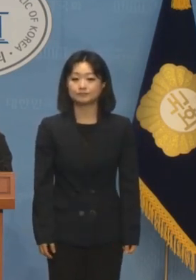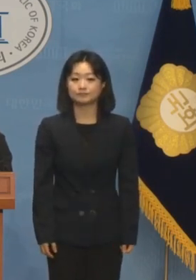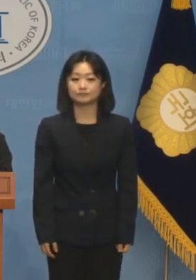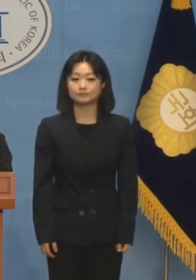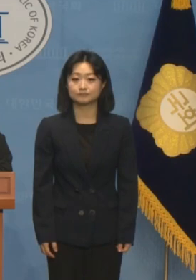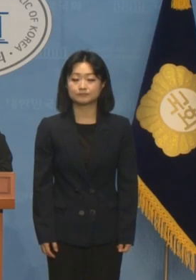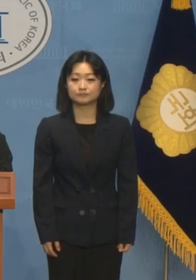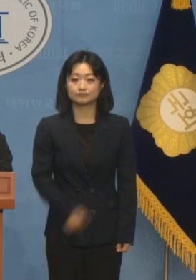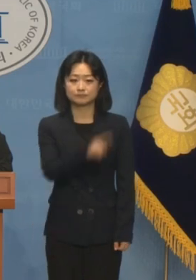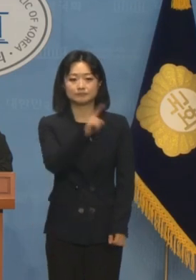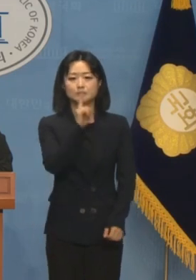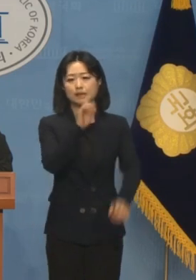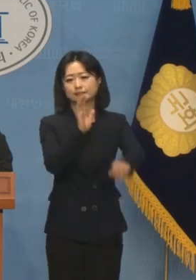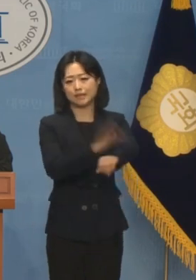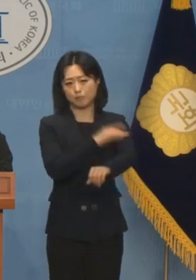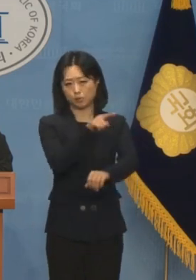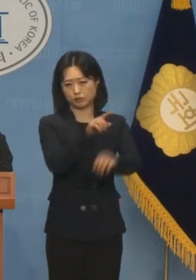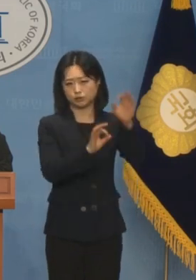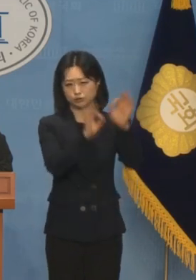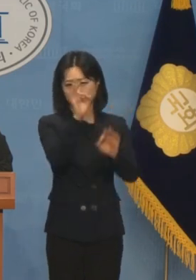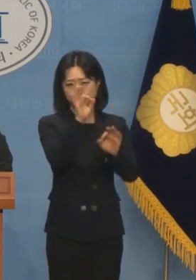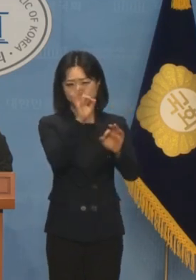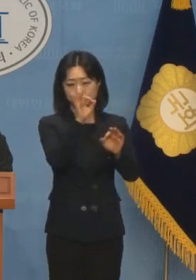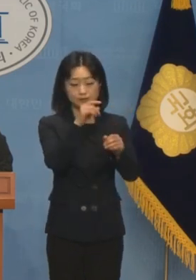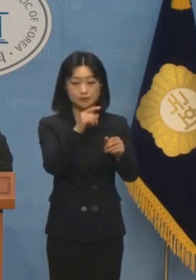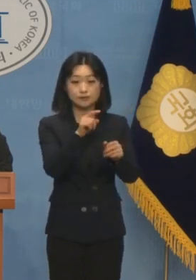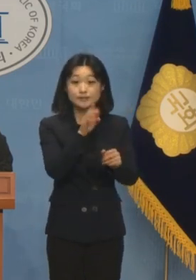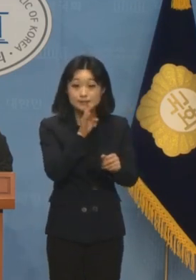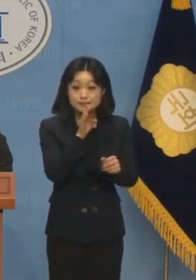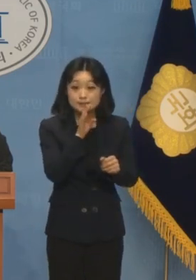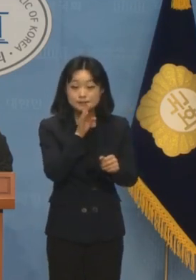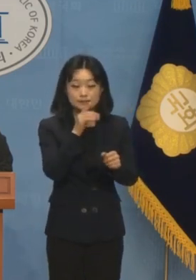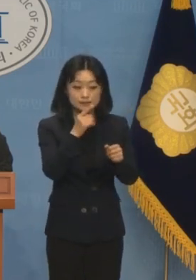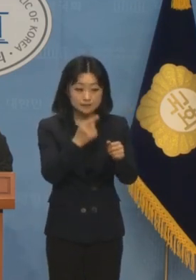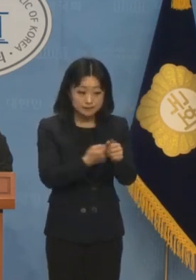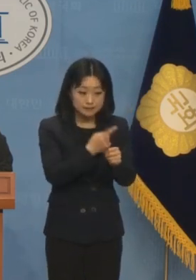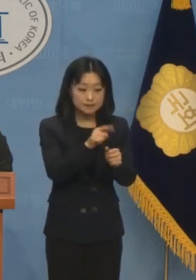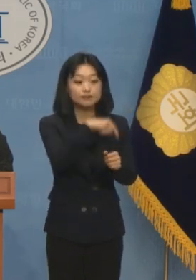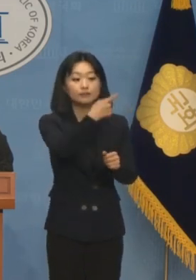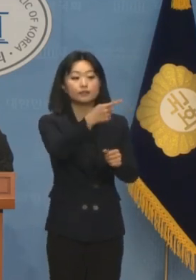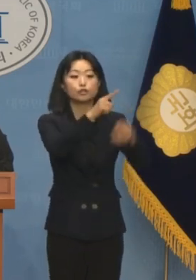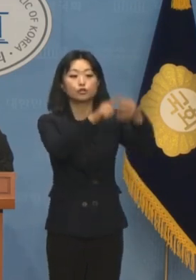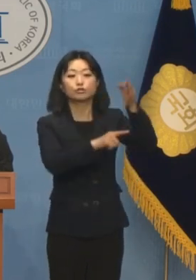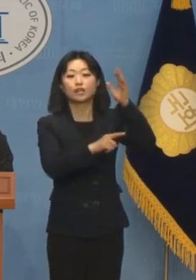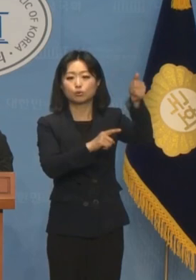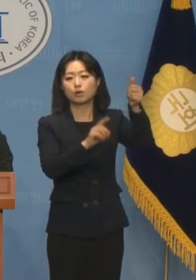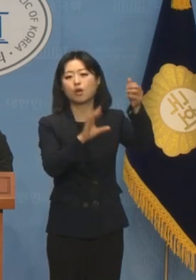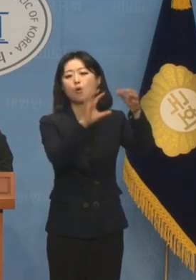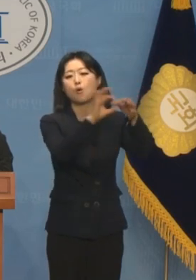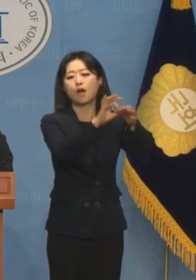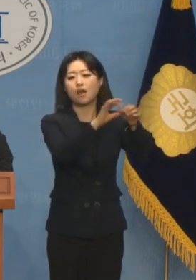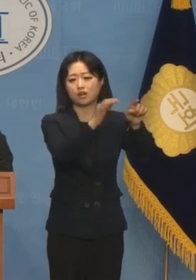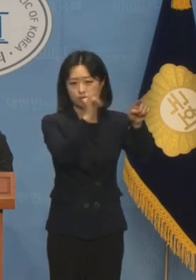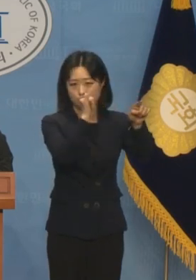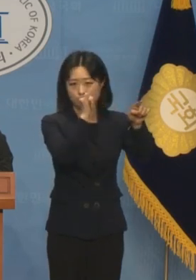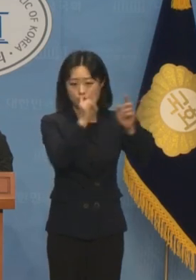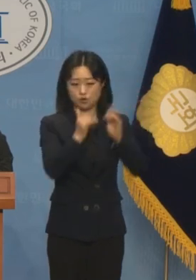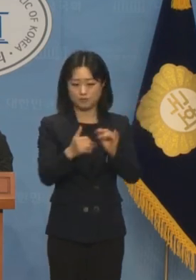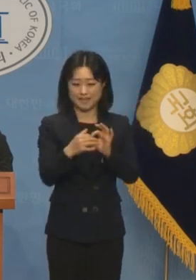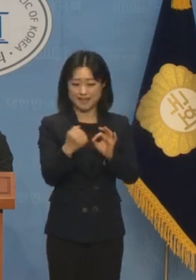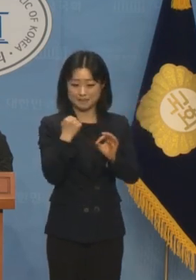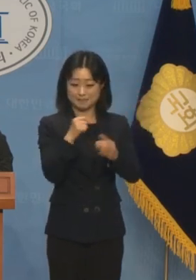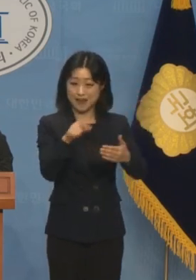그 책임에 윤석열 대통령 또한 벗어날 수 없습니다. 국민의힘 안에서조차